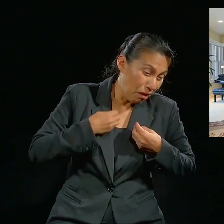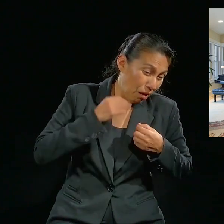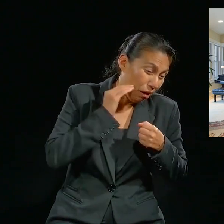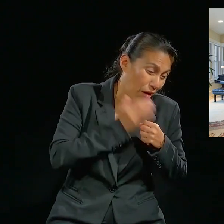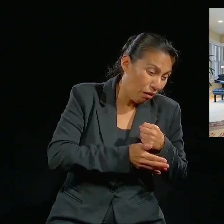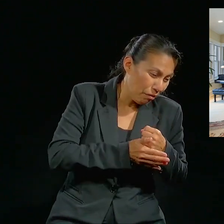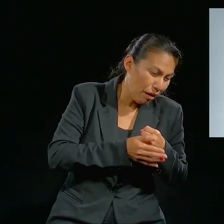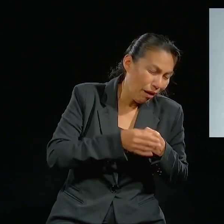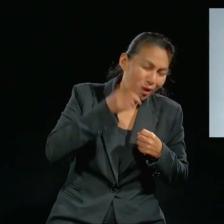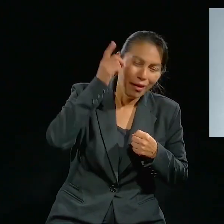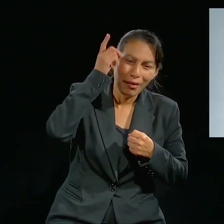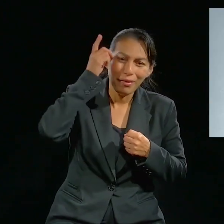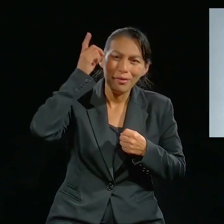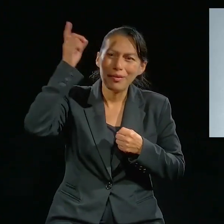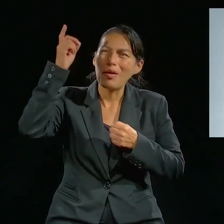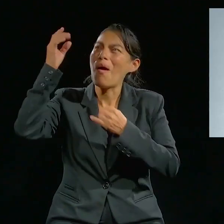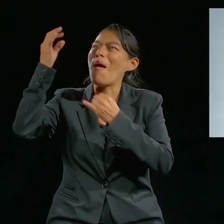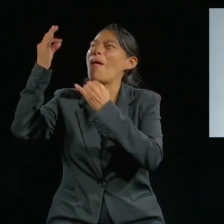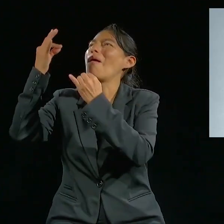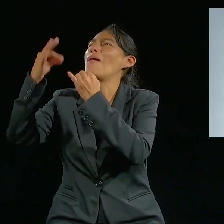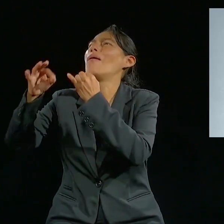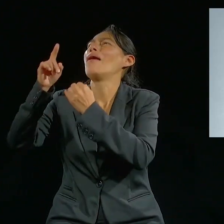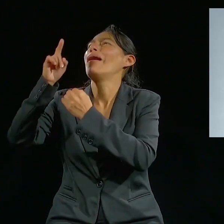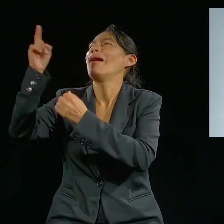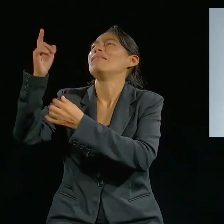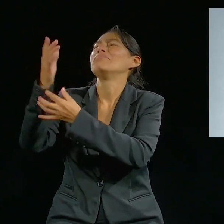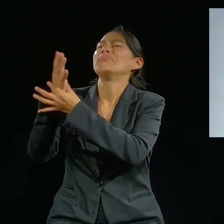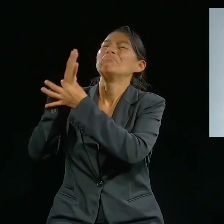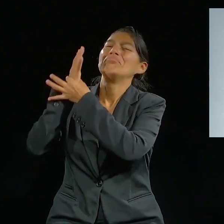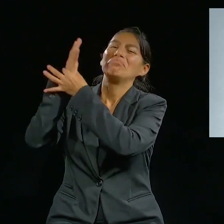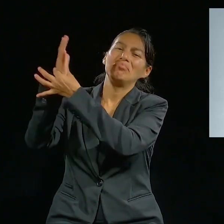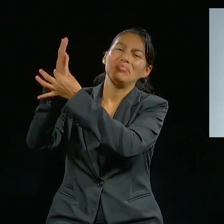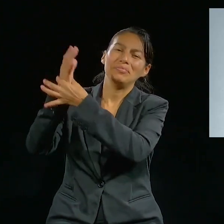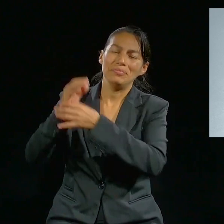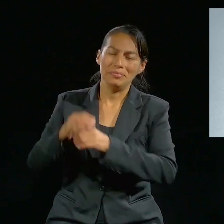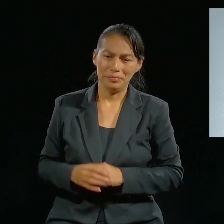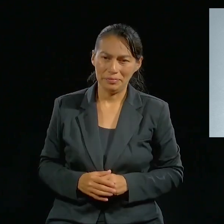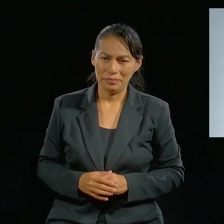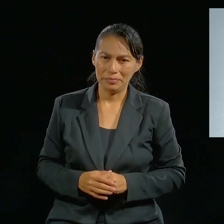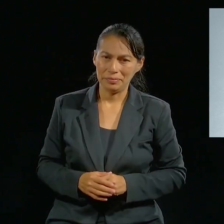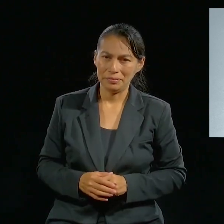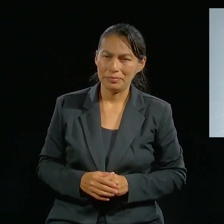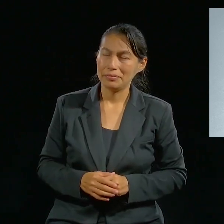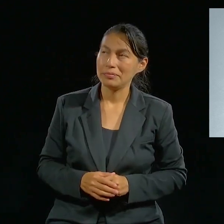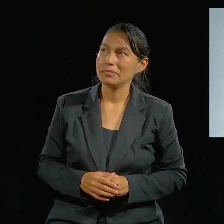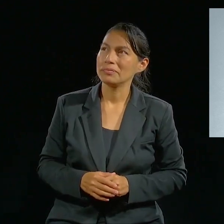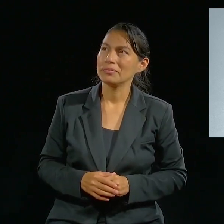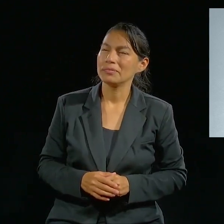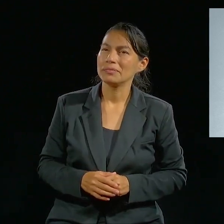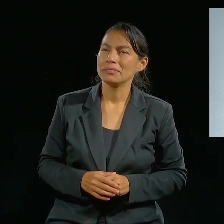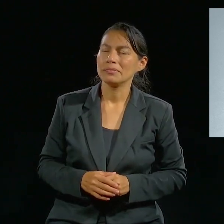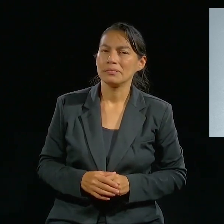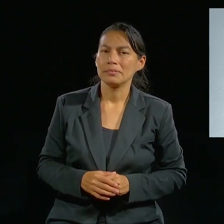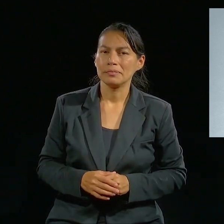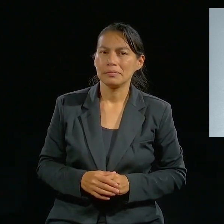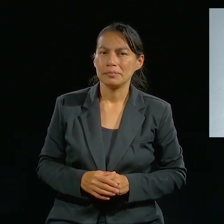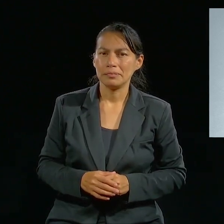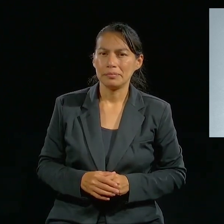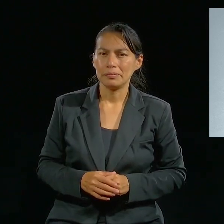ha terminado Dios sigue teniendo la última palabra para nuestra vida